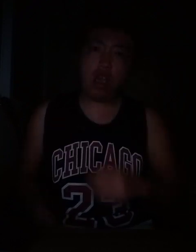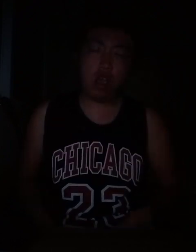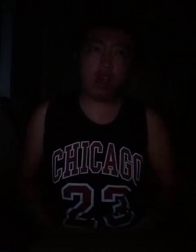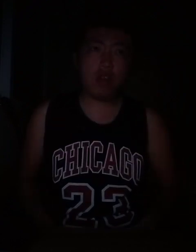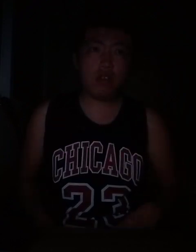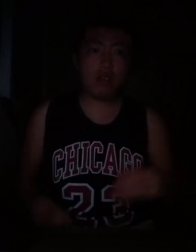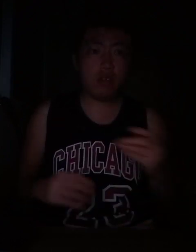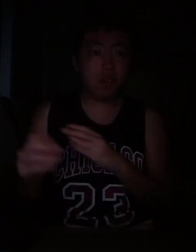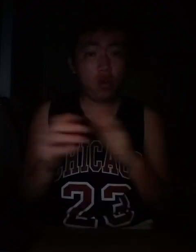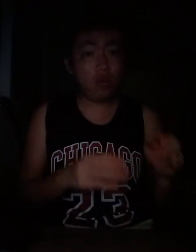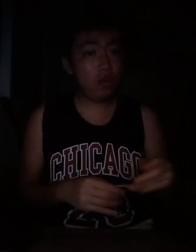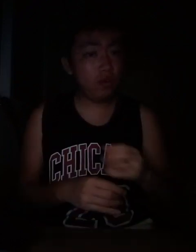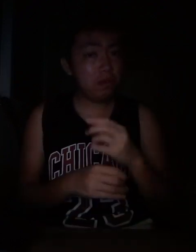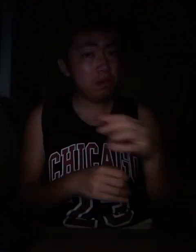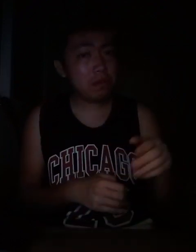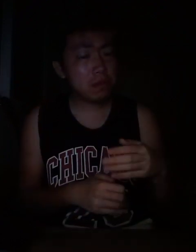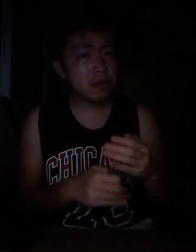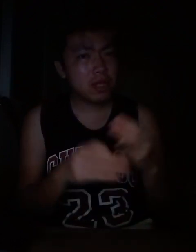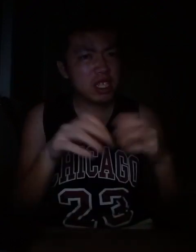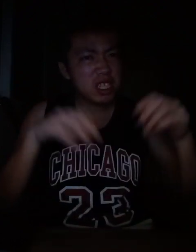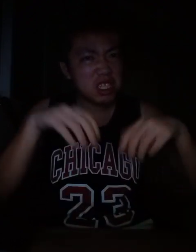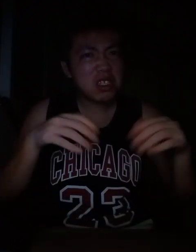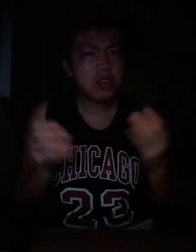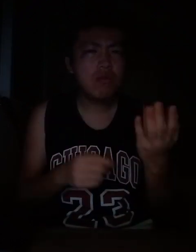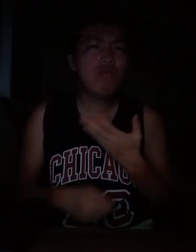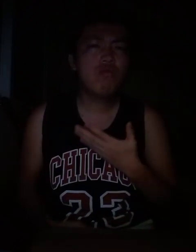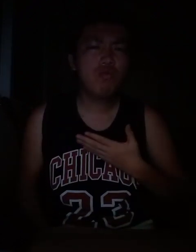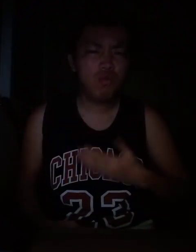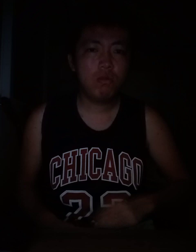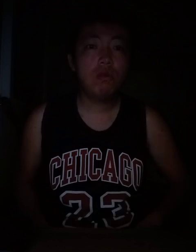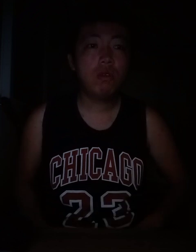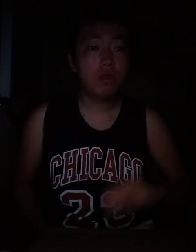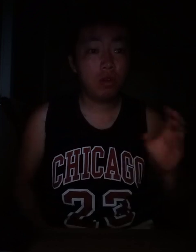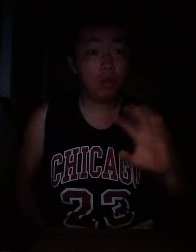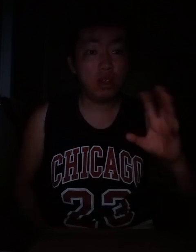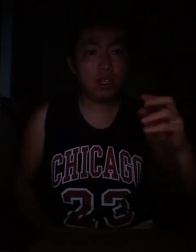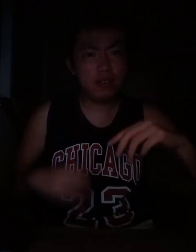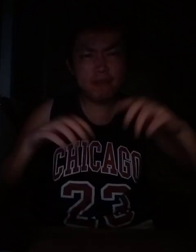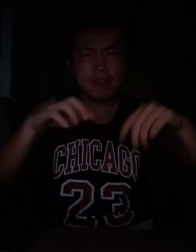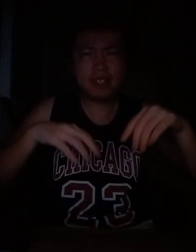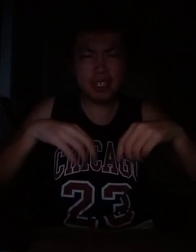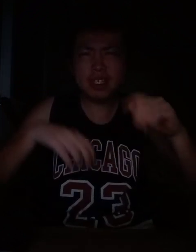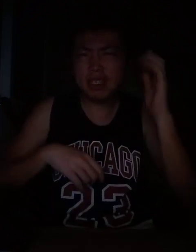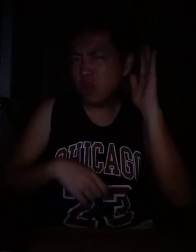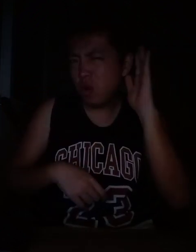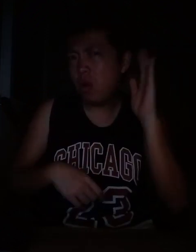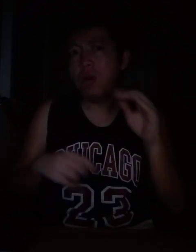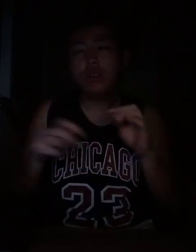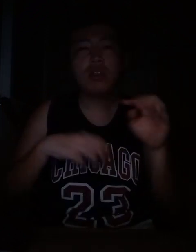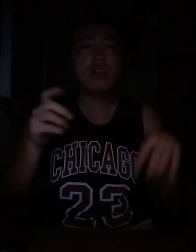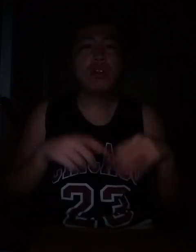있는 사람들은 비 오면 불안해. 태풍 비 소리만 들어도 지금은